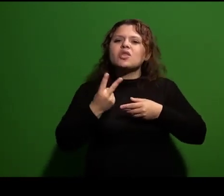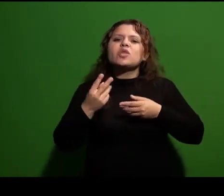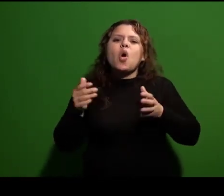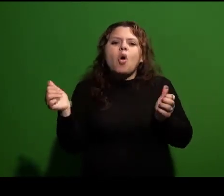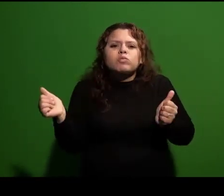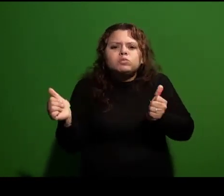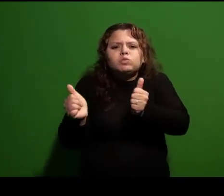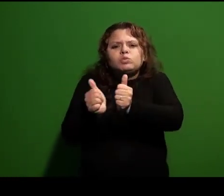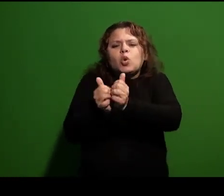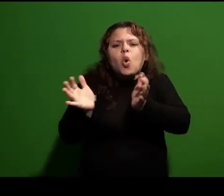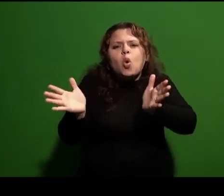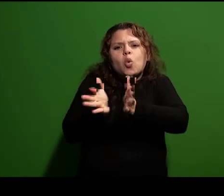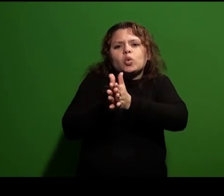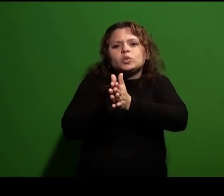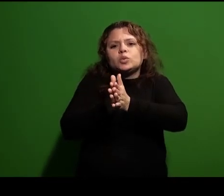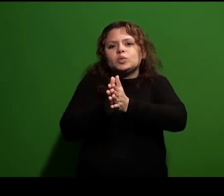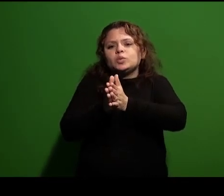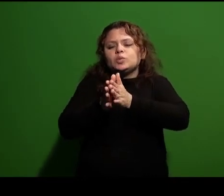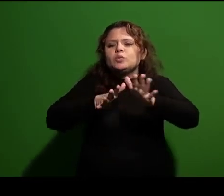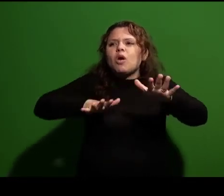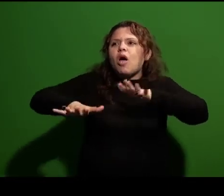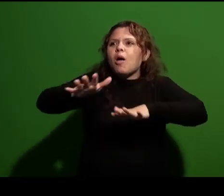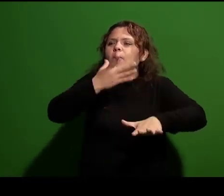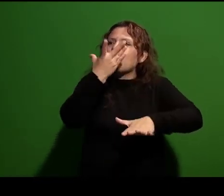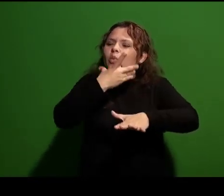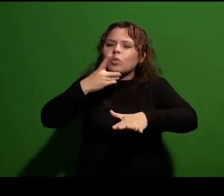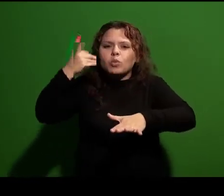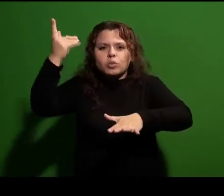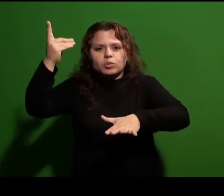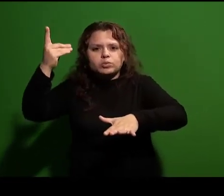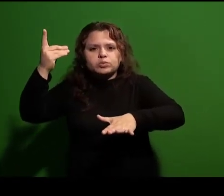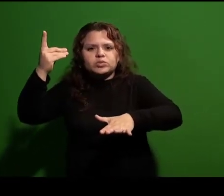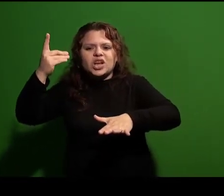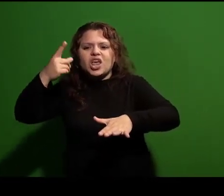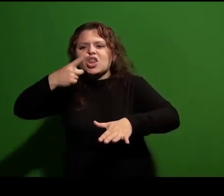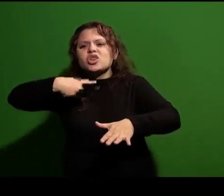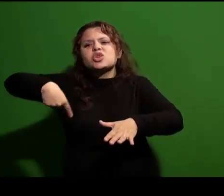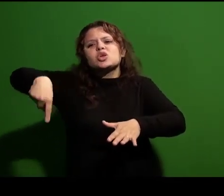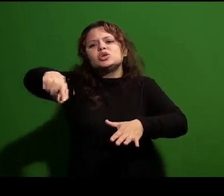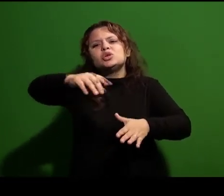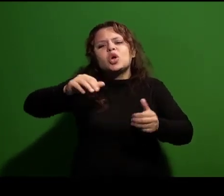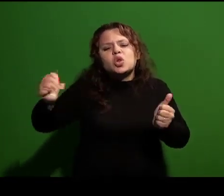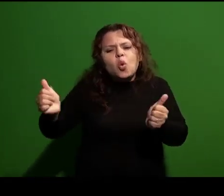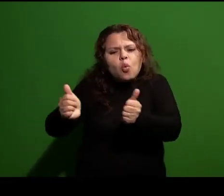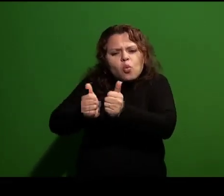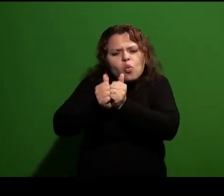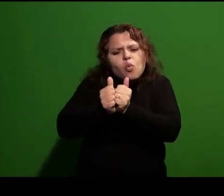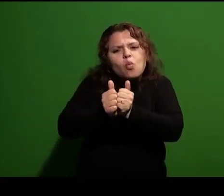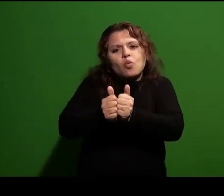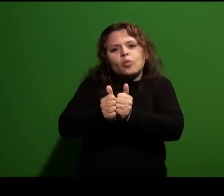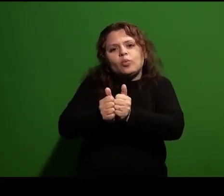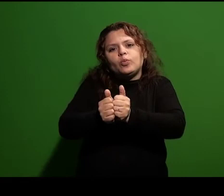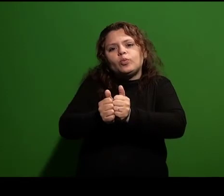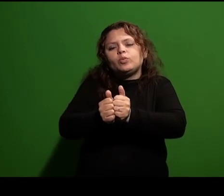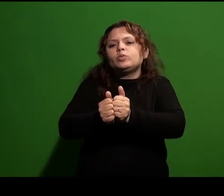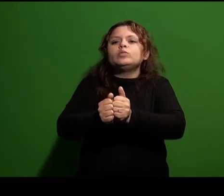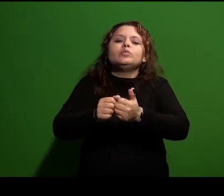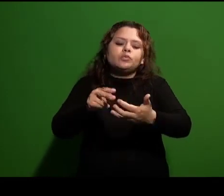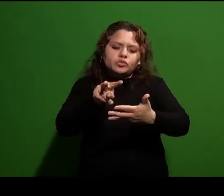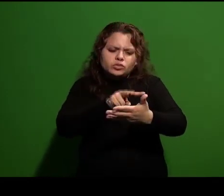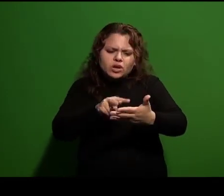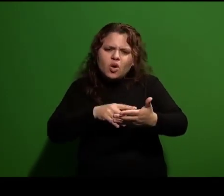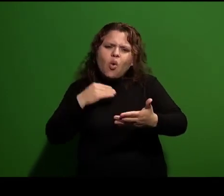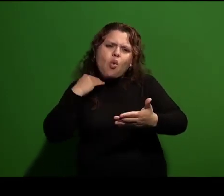reavivamiento y la reforma han de hacer la obra señalada, y al hacer esta obra deben estar unidos. Review and